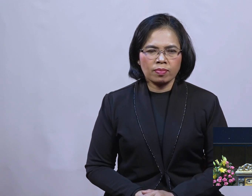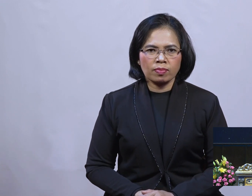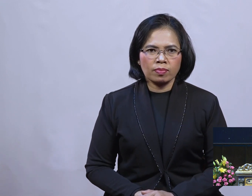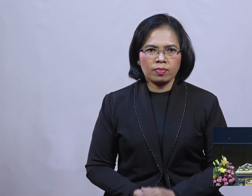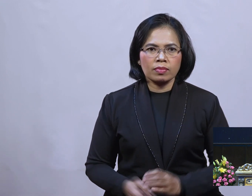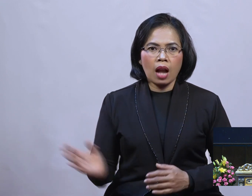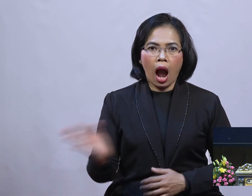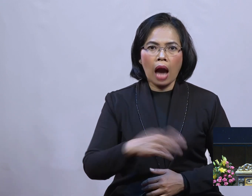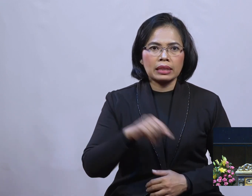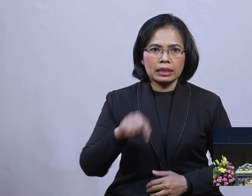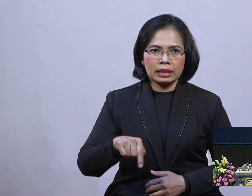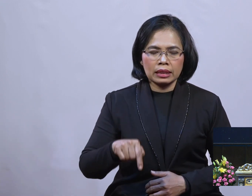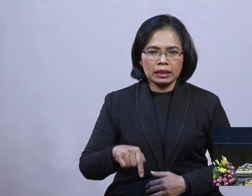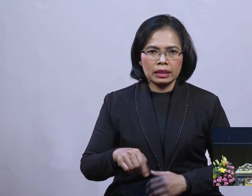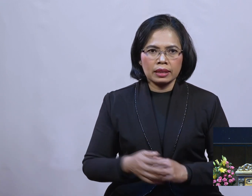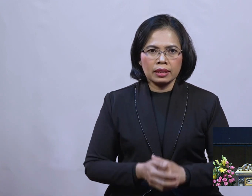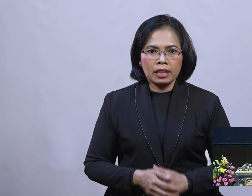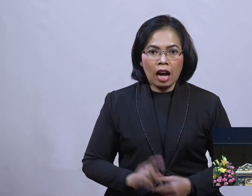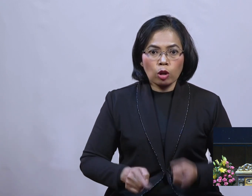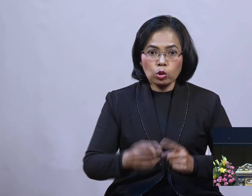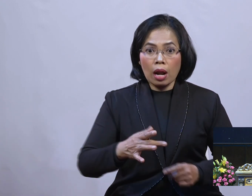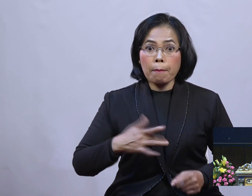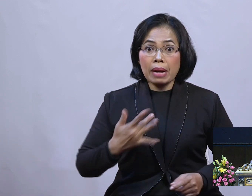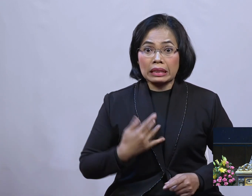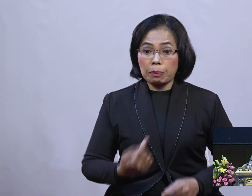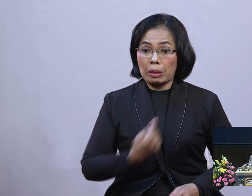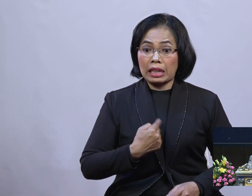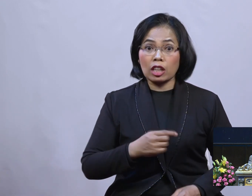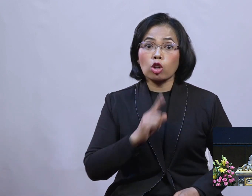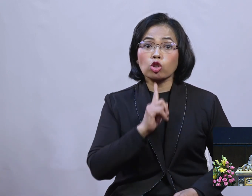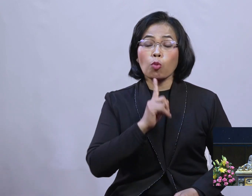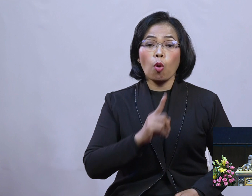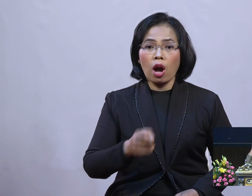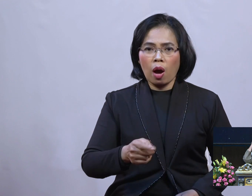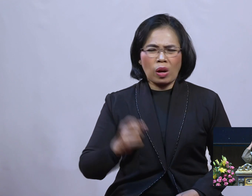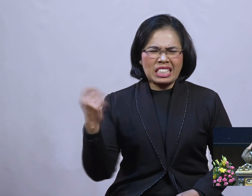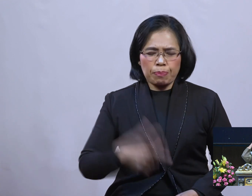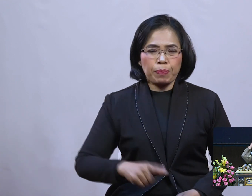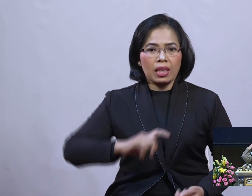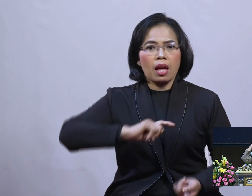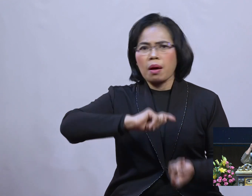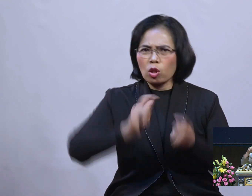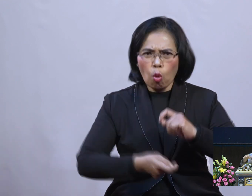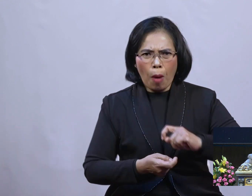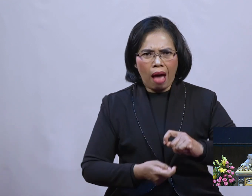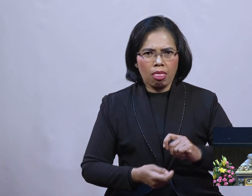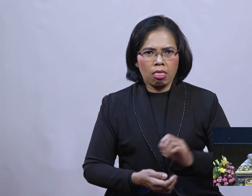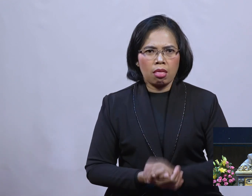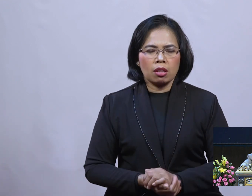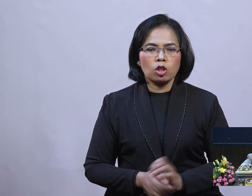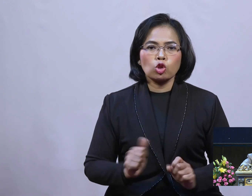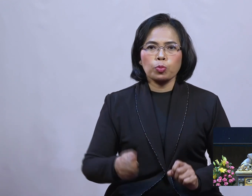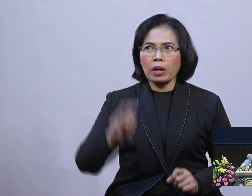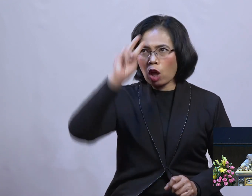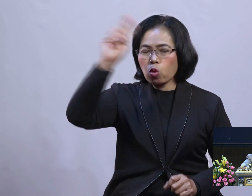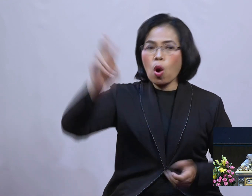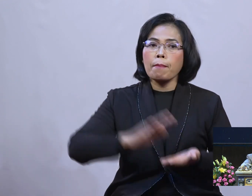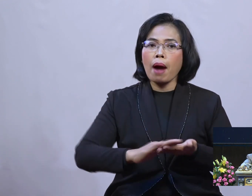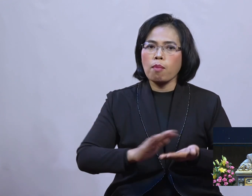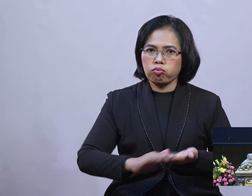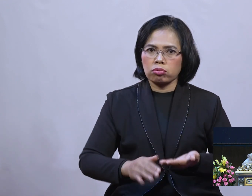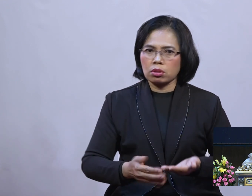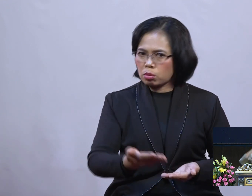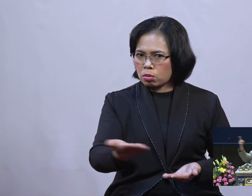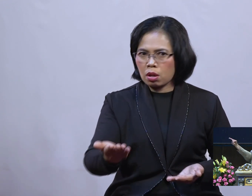hari ini sudah merasa Iya sombong cepat bertobat cepat bilang Tuhan ampuni aku Hai